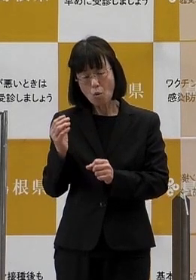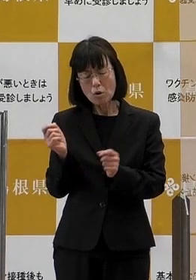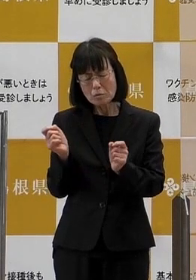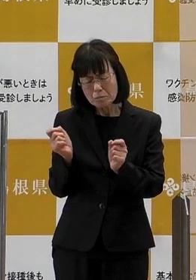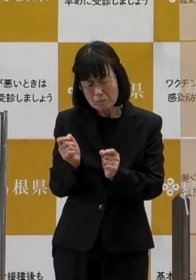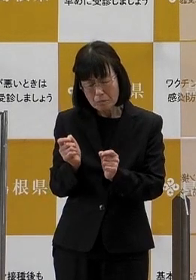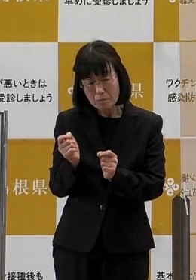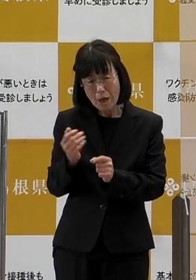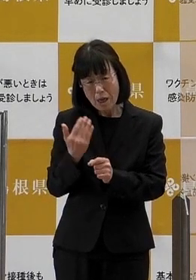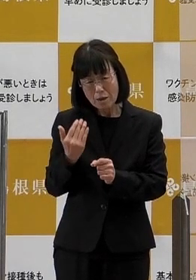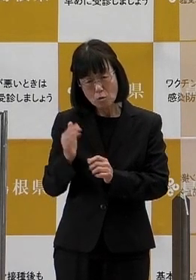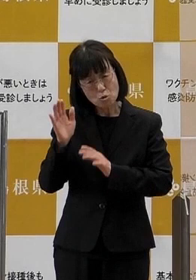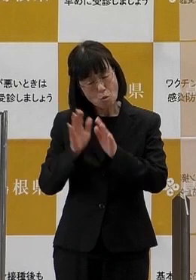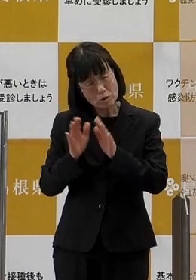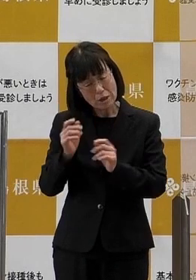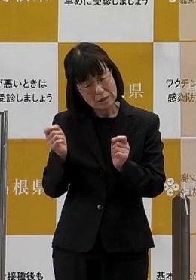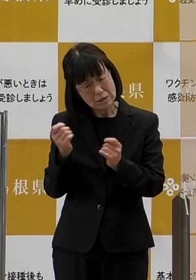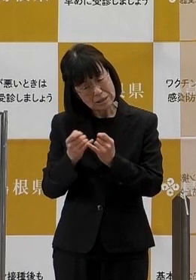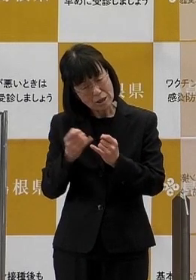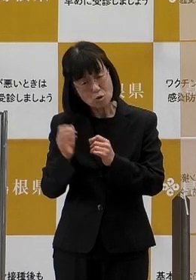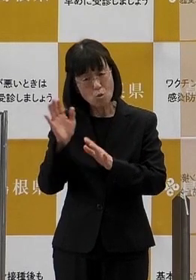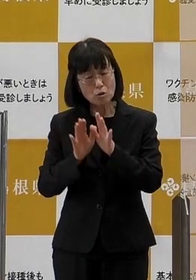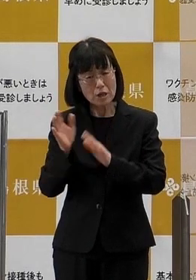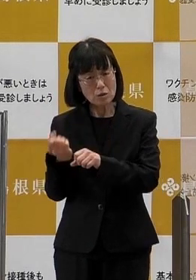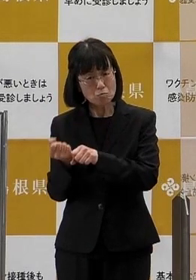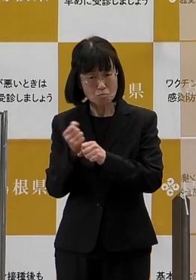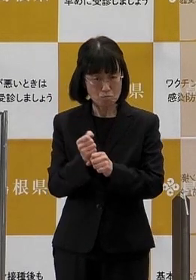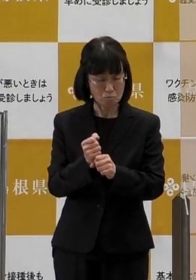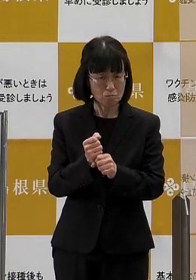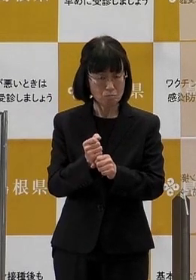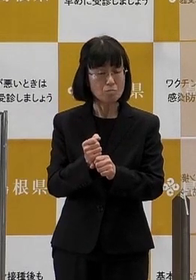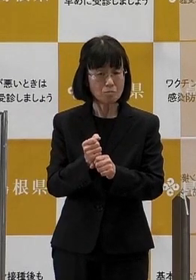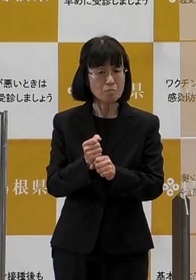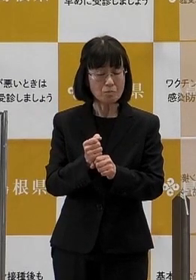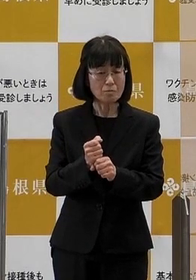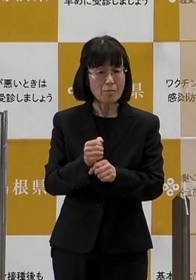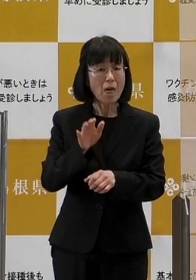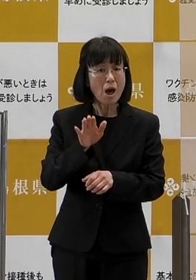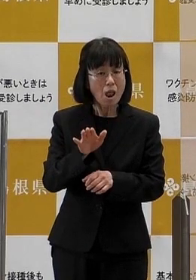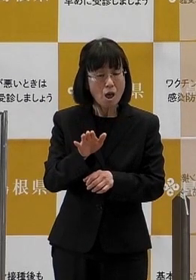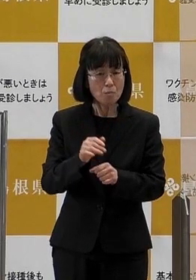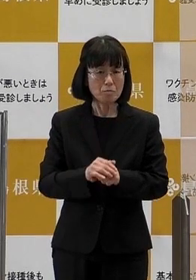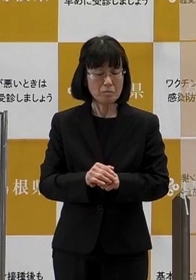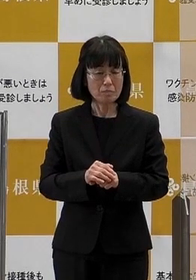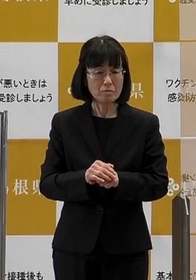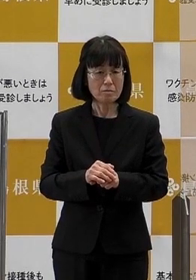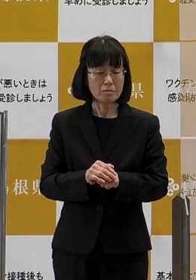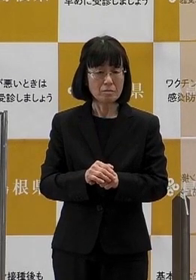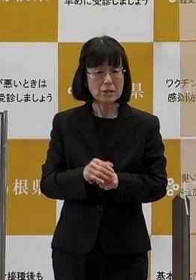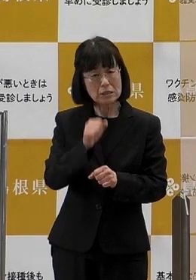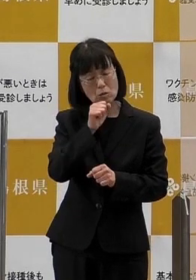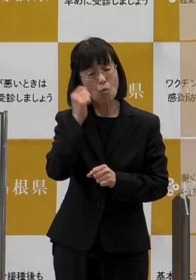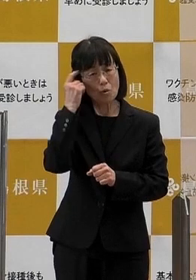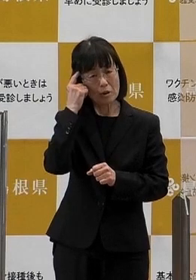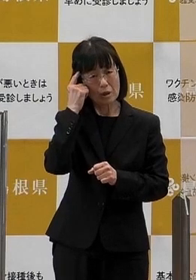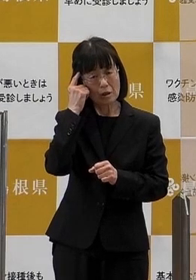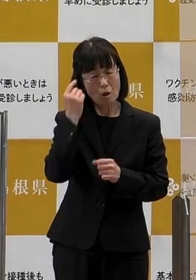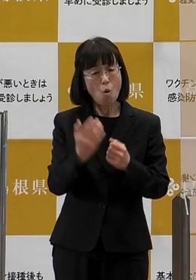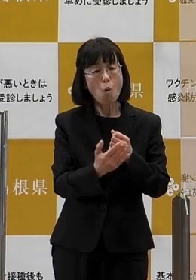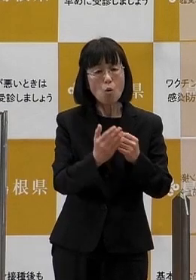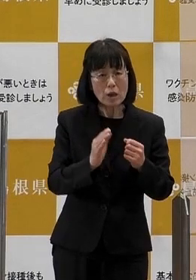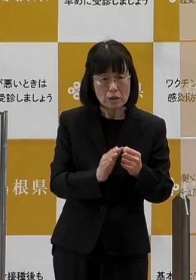ています。なので、医療崩壊しなければいいだろう、保健所の業務が回っているうちはいいだろう、でそんなことをやってい